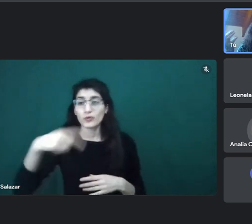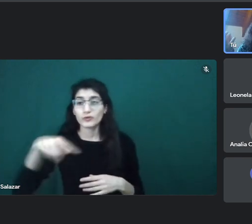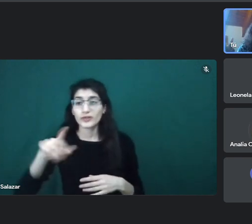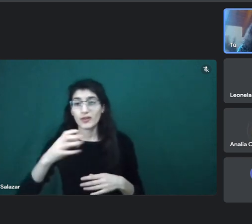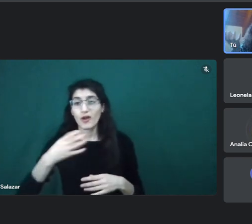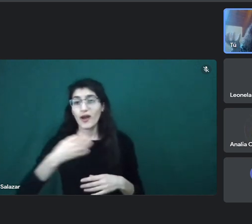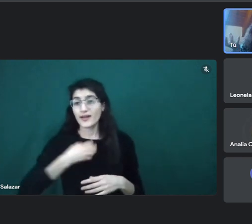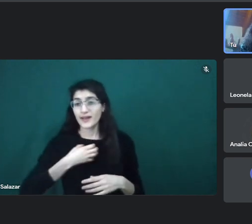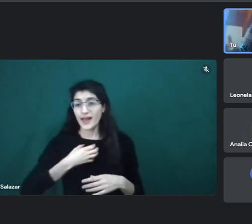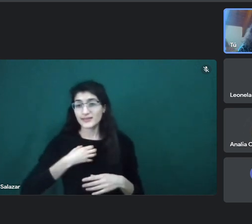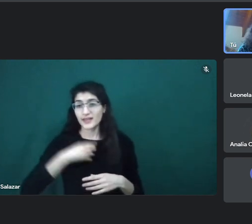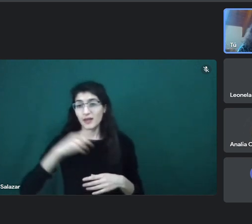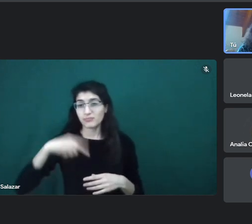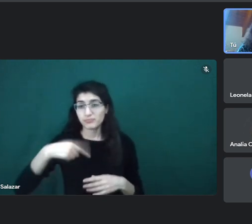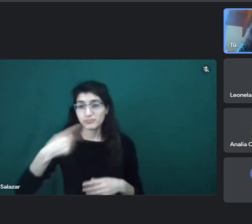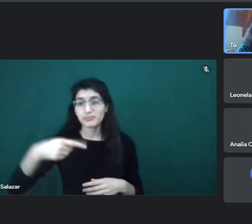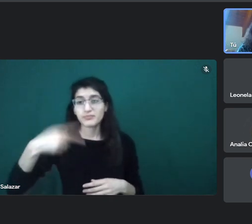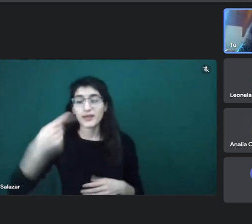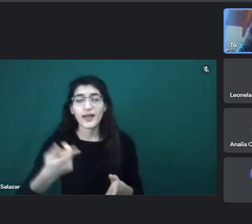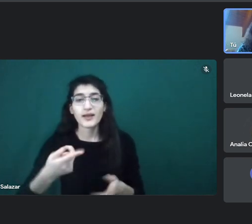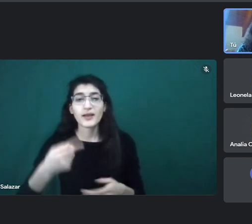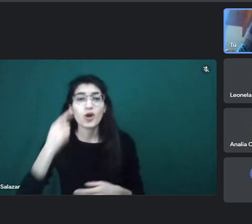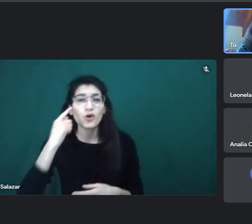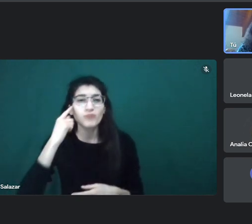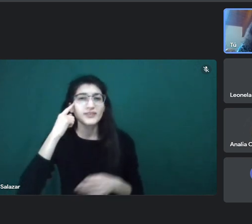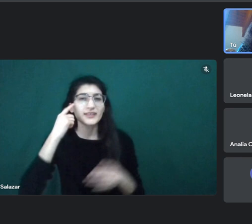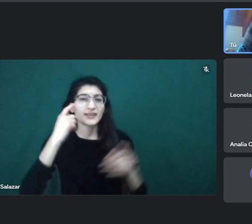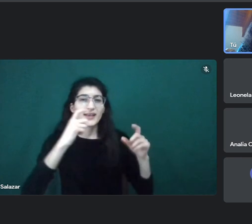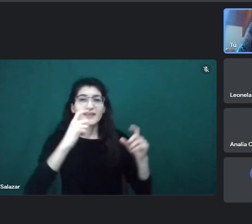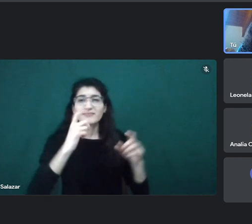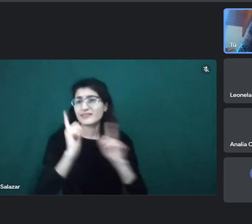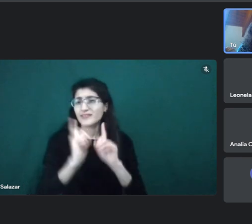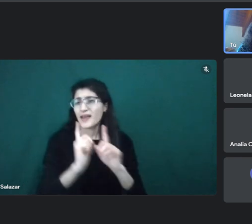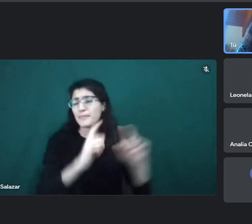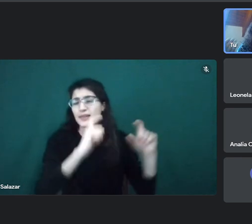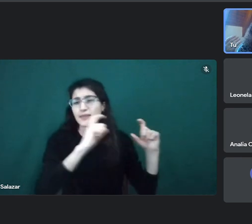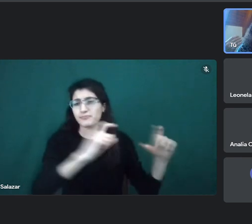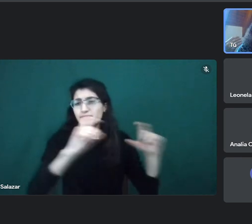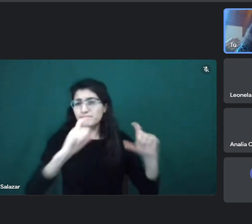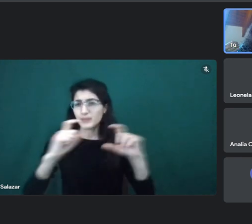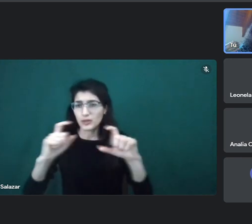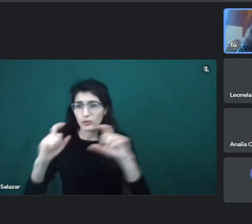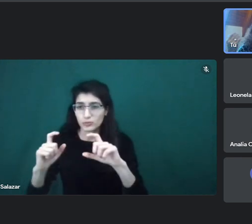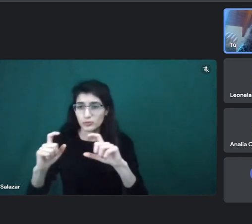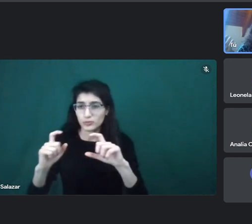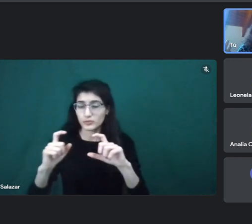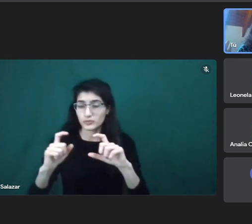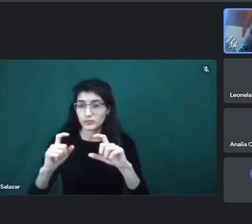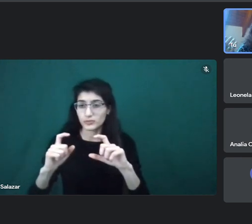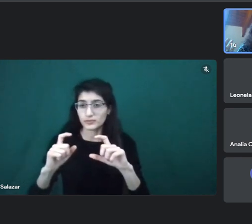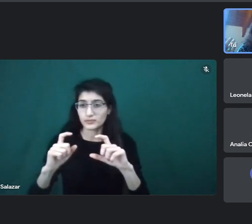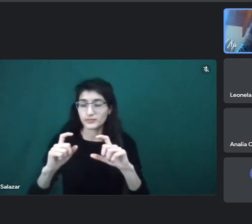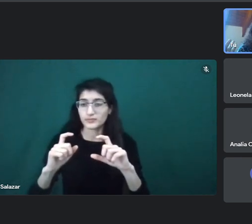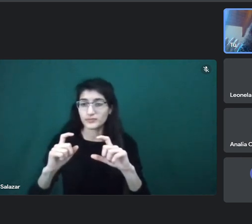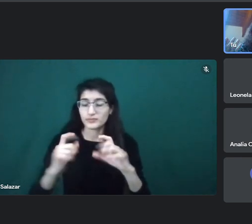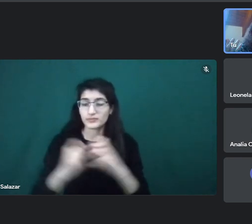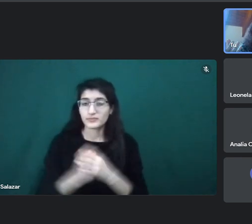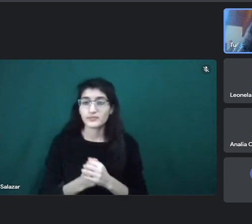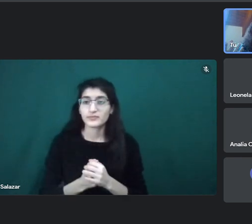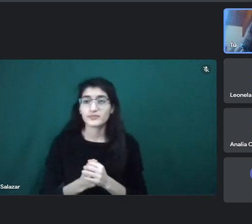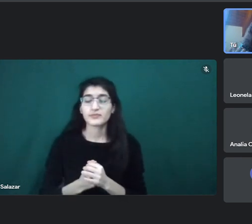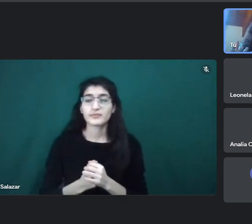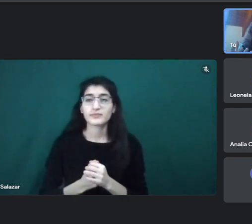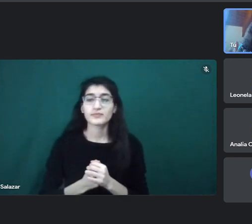que ustedes tengan conciencia de esa estructura. ¿Sí? O sea, está bien que usen los traductores y todo eso, pero ustedes tienen